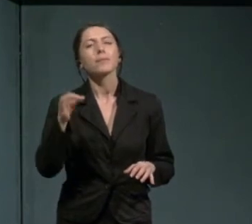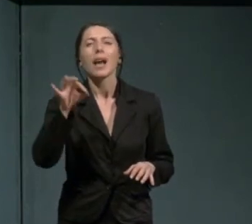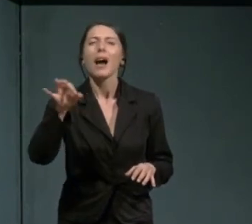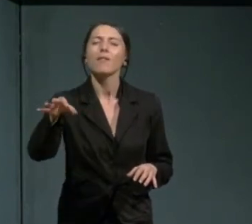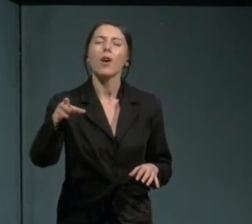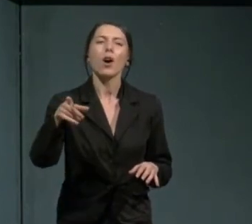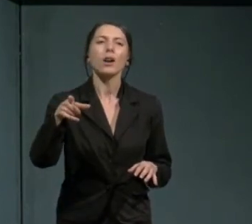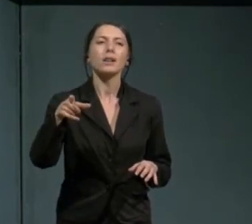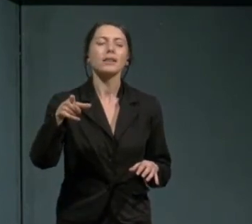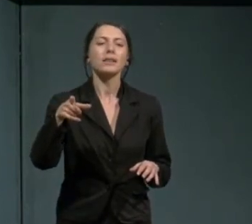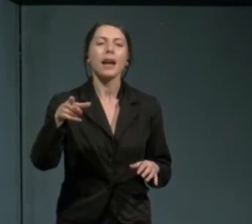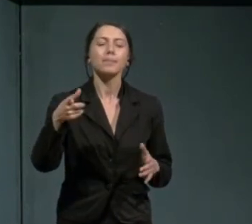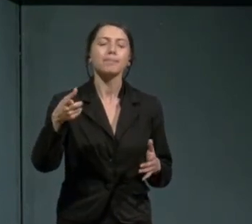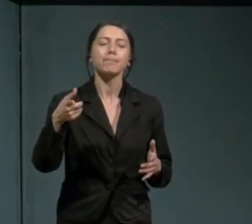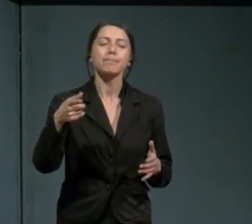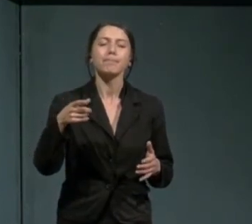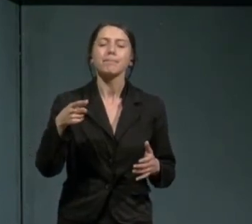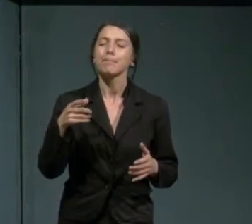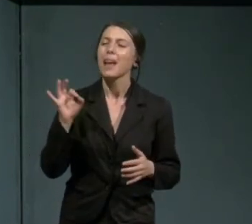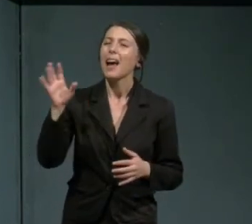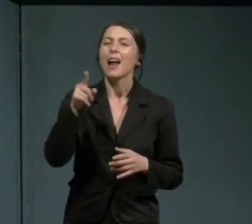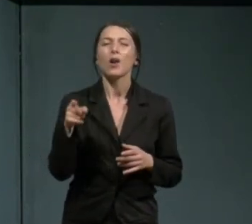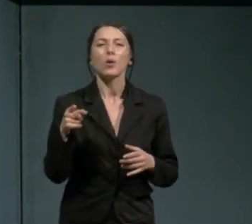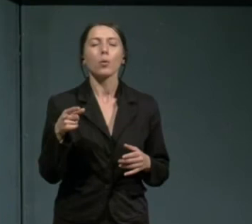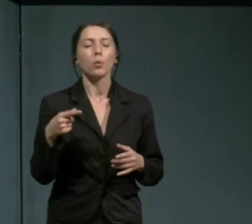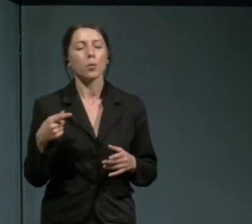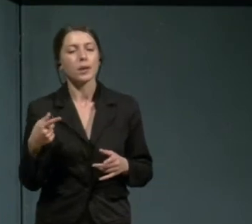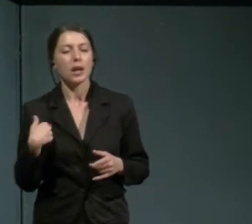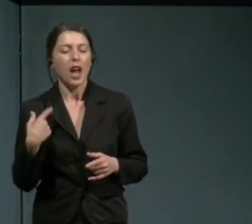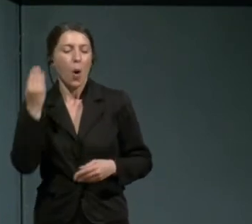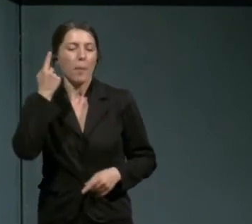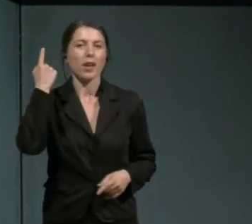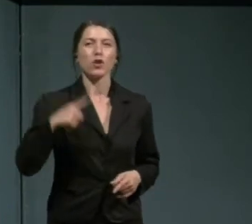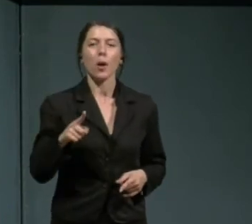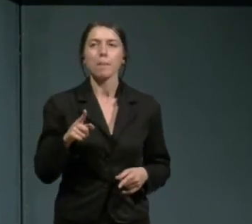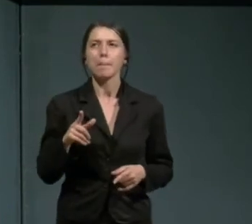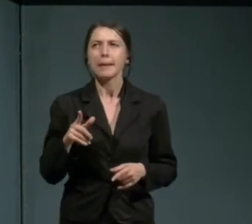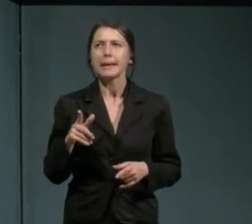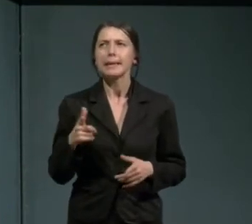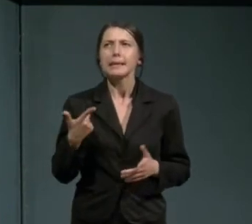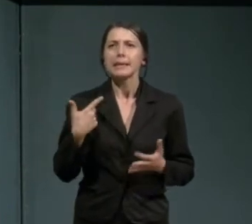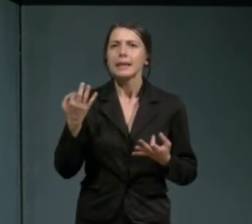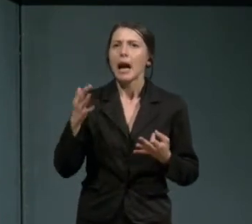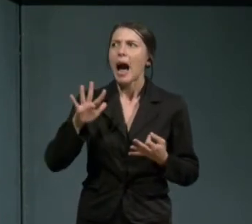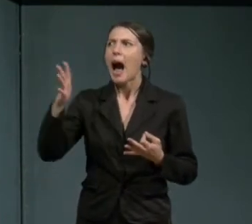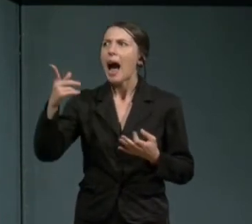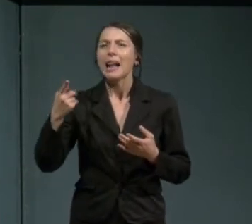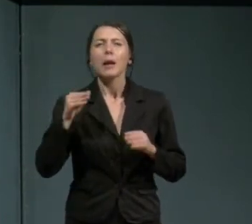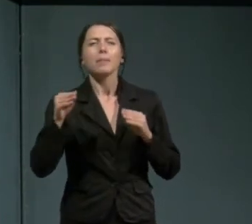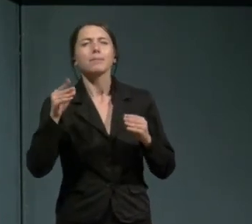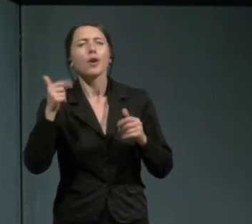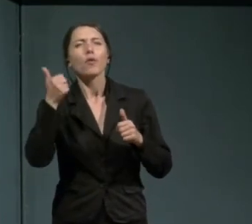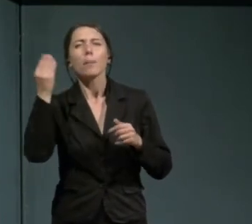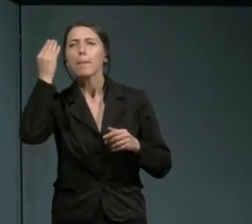posizioni secondo me che si assumono e altri che sono difficili invece da assumere in lampedusa ho